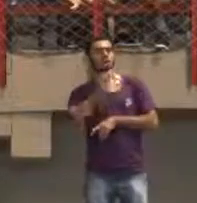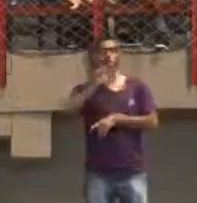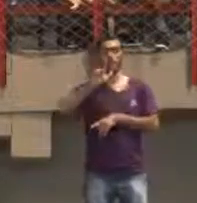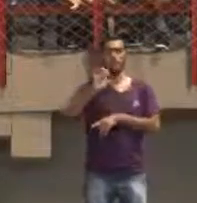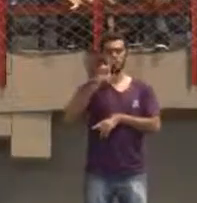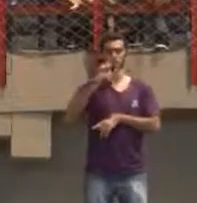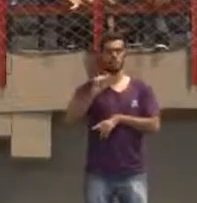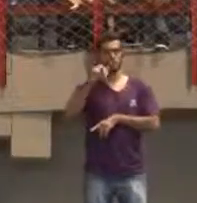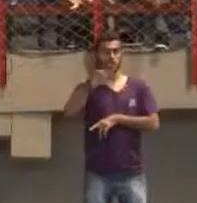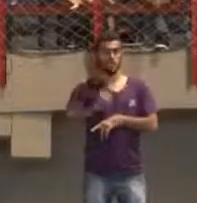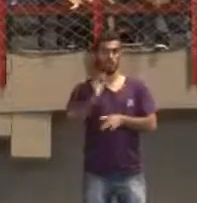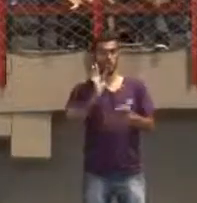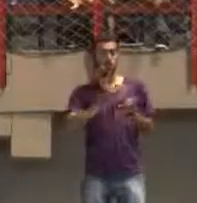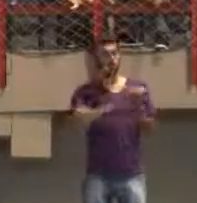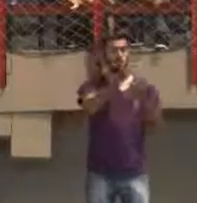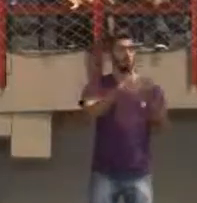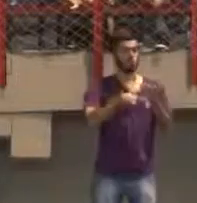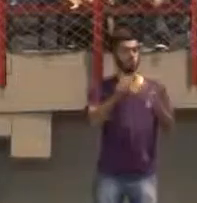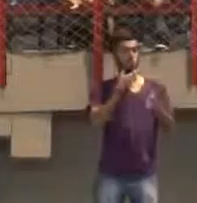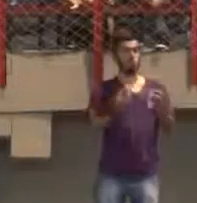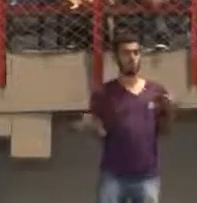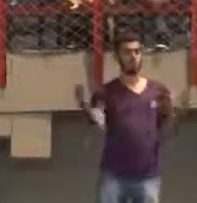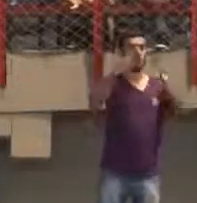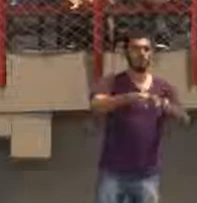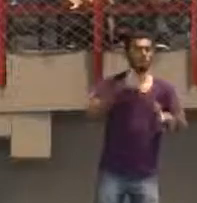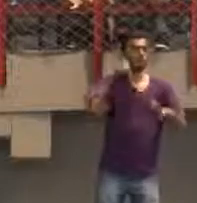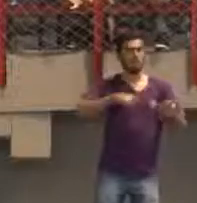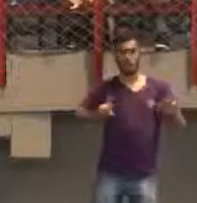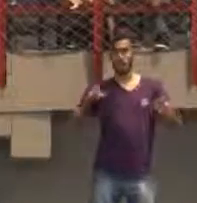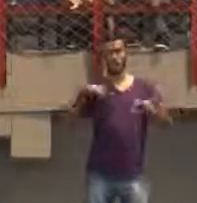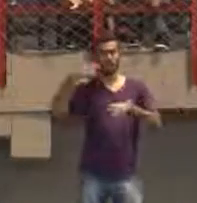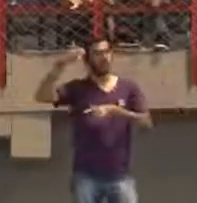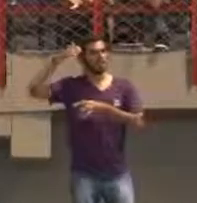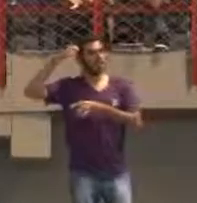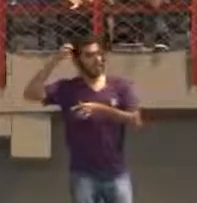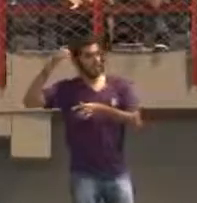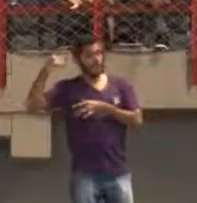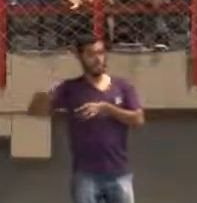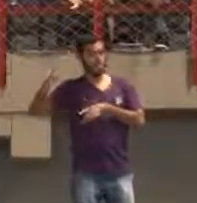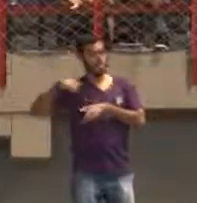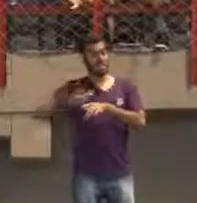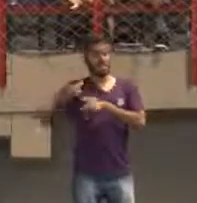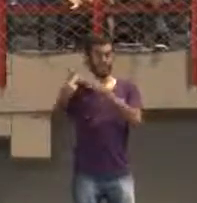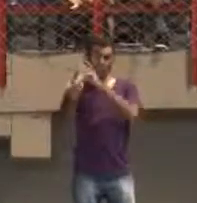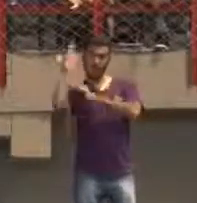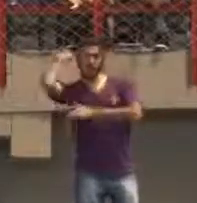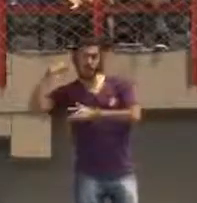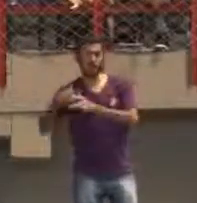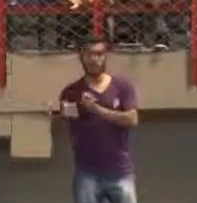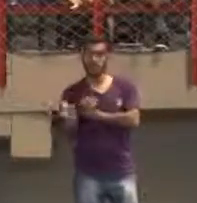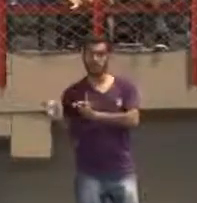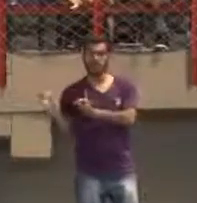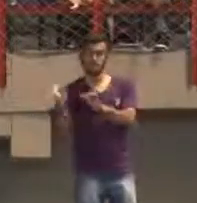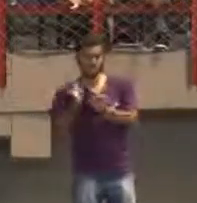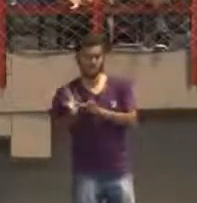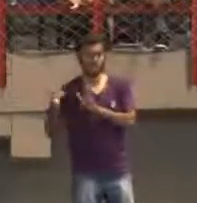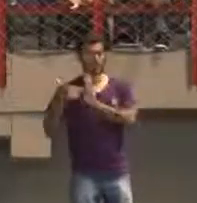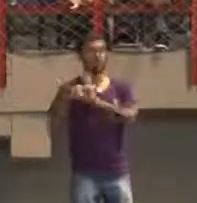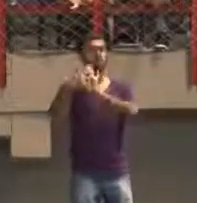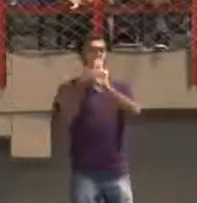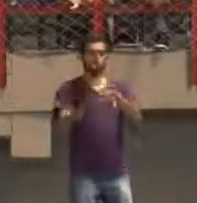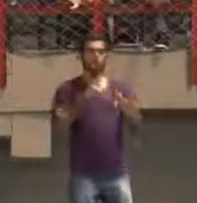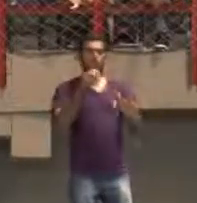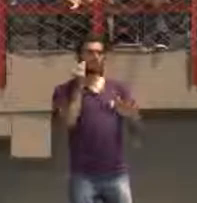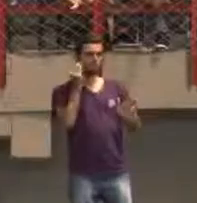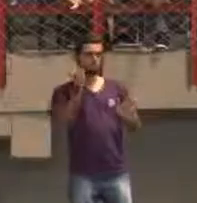Ela vai vender os cabelos para poder pagar um advogado para ele para que prova maior de amor vende os cabelos para